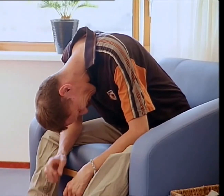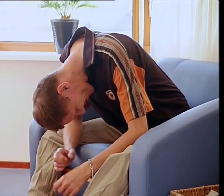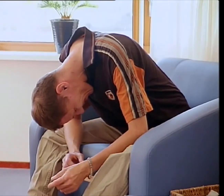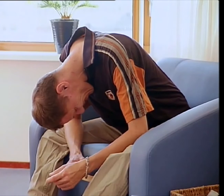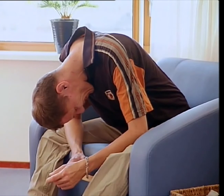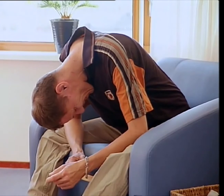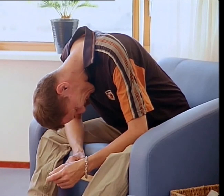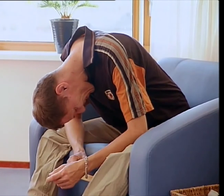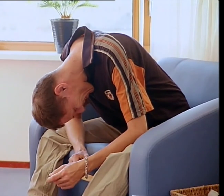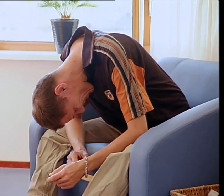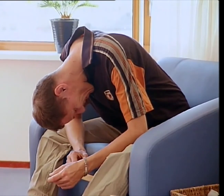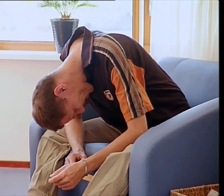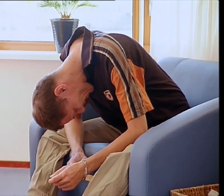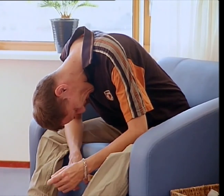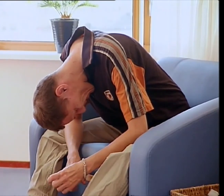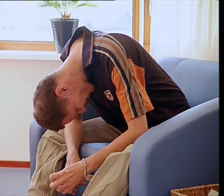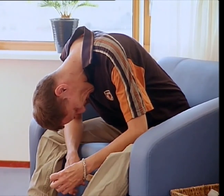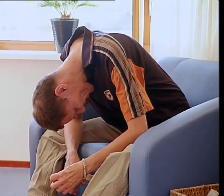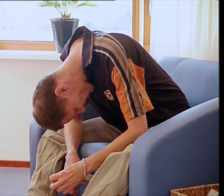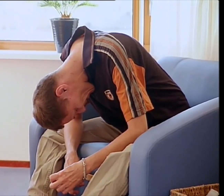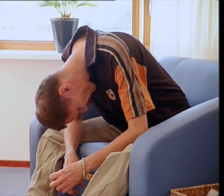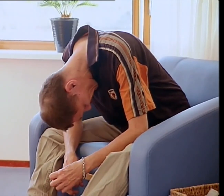de bijbehorende verwijzer, het bord, pakken.